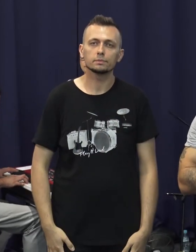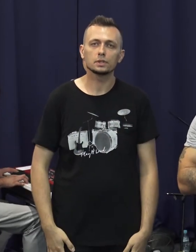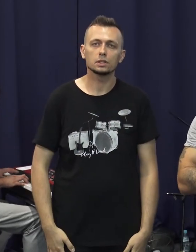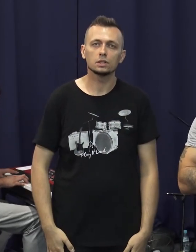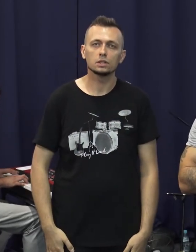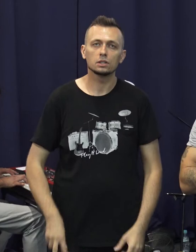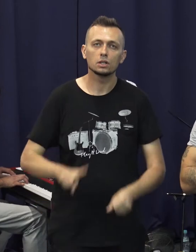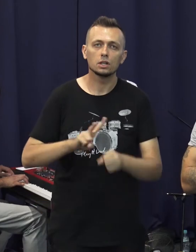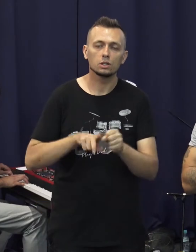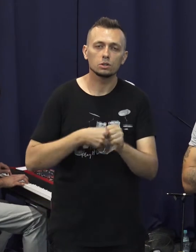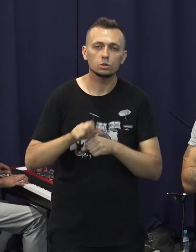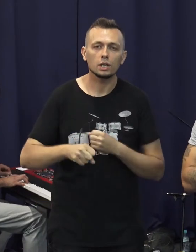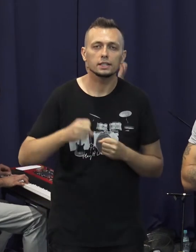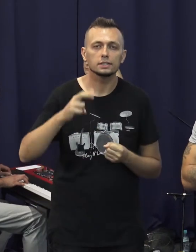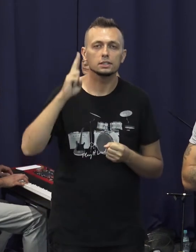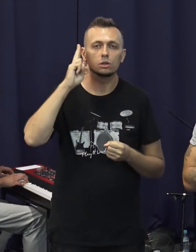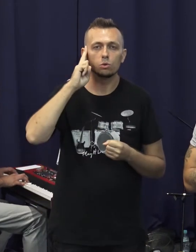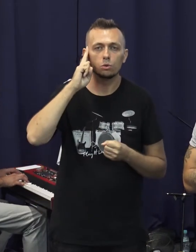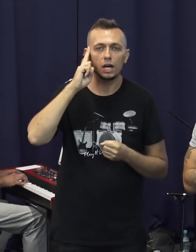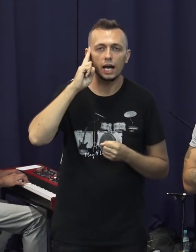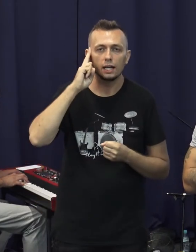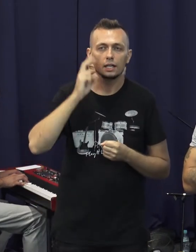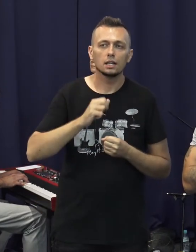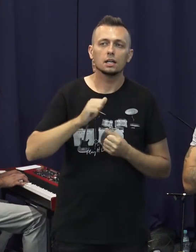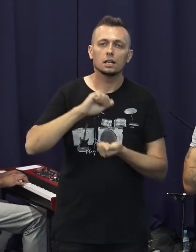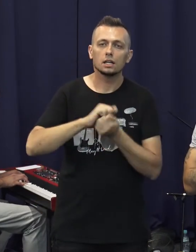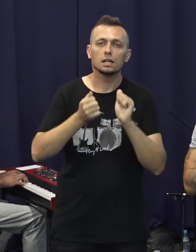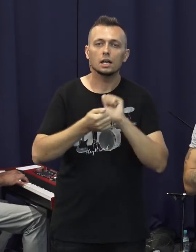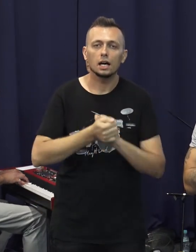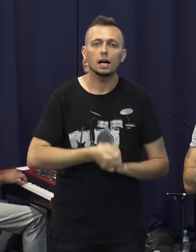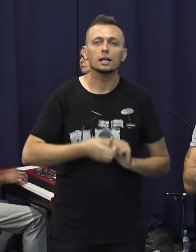która jest głucha lub niema.